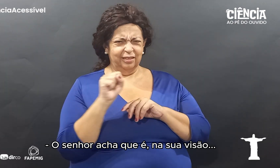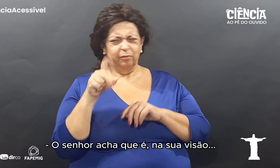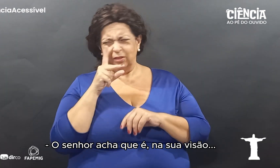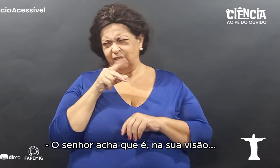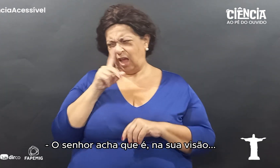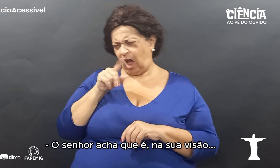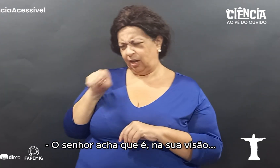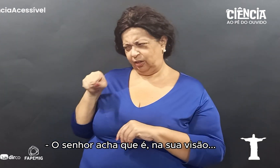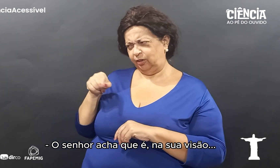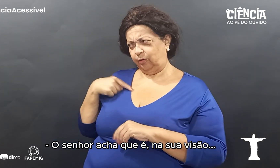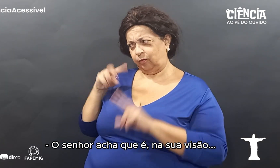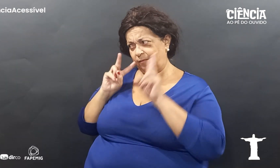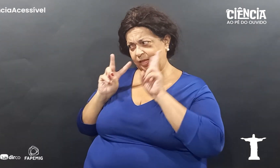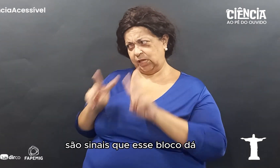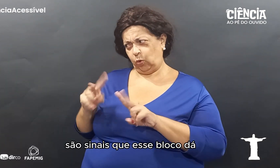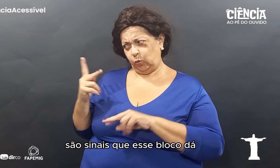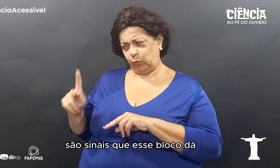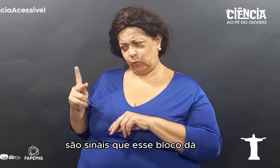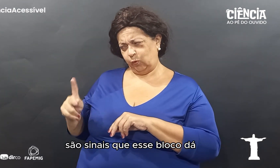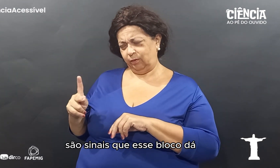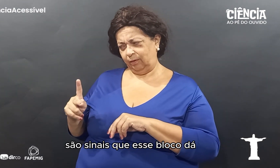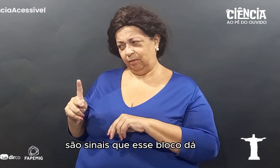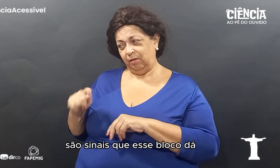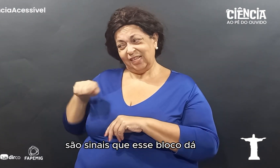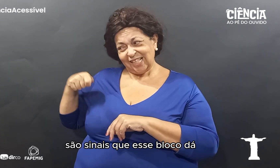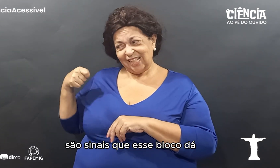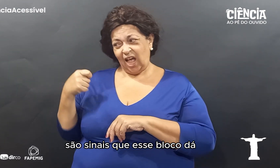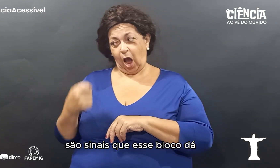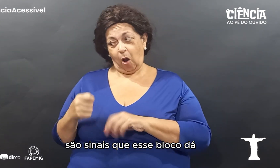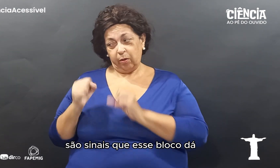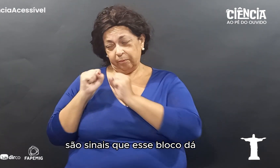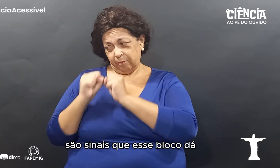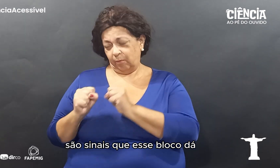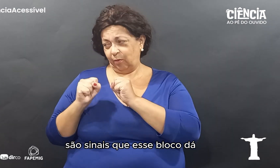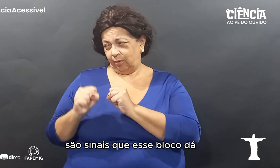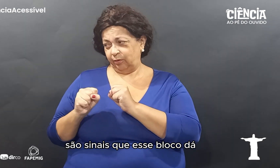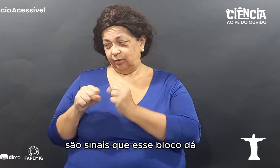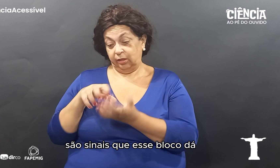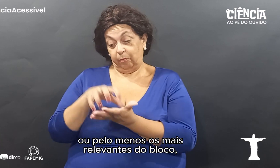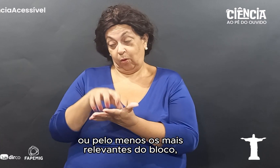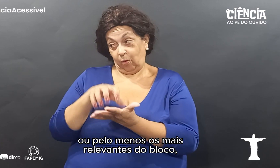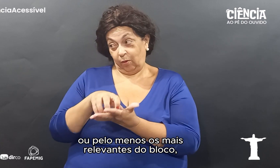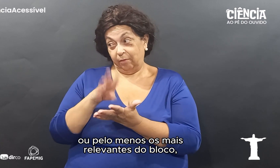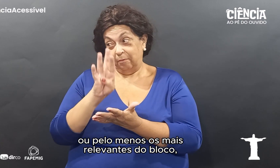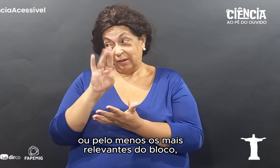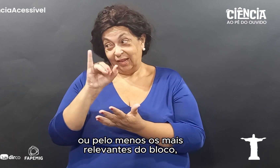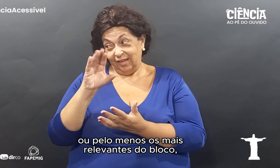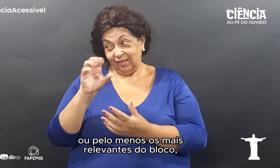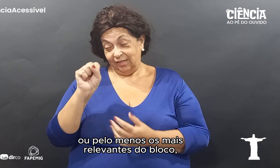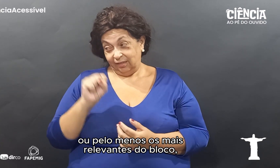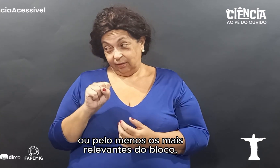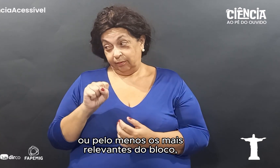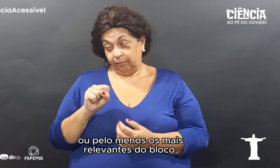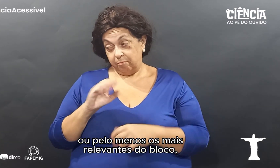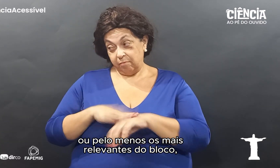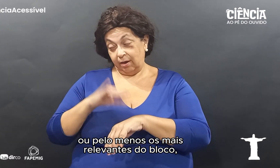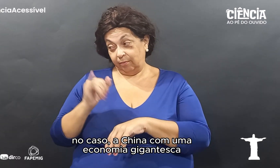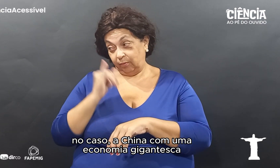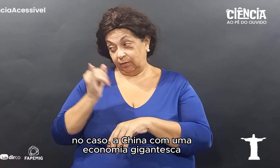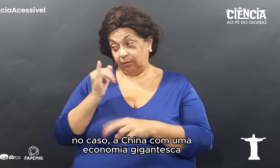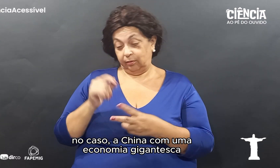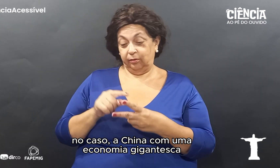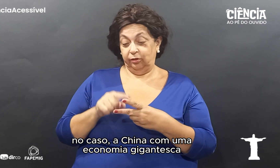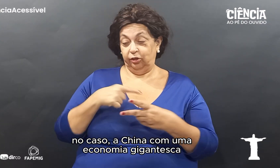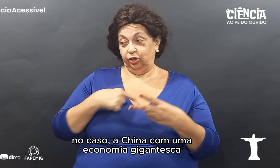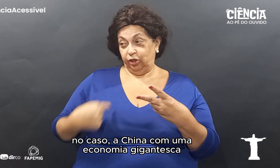que, na sua visão, são sinais que esse bloco ou pelo menos os mais relevantes do bloco ali,